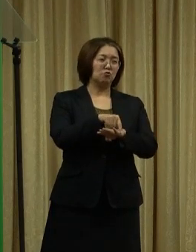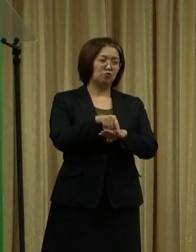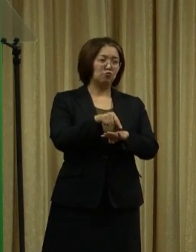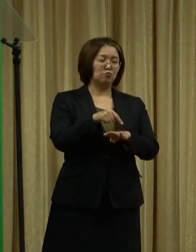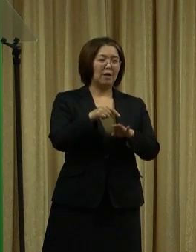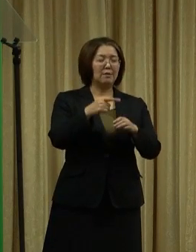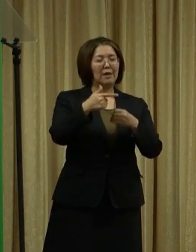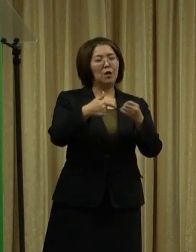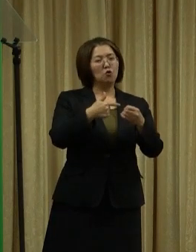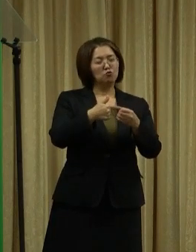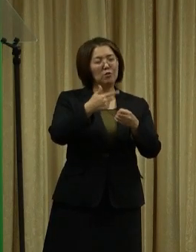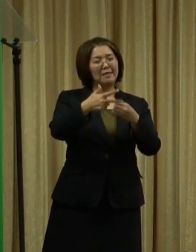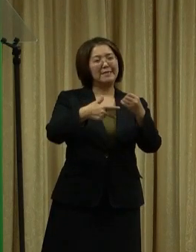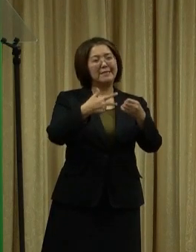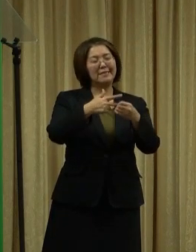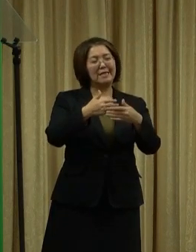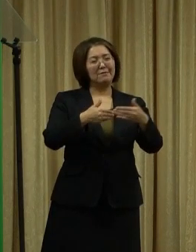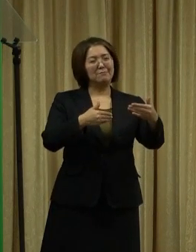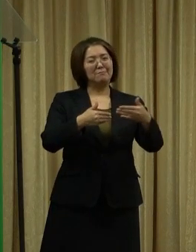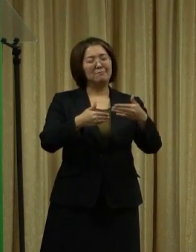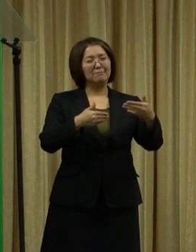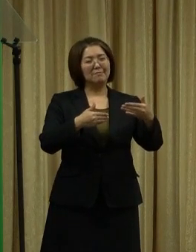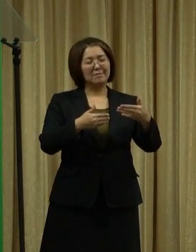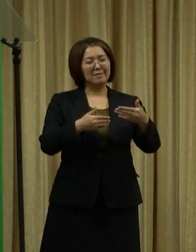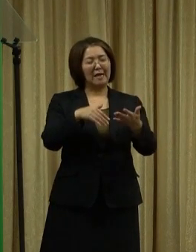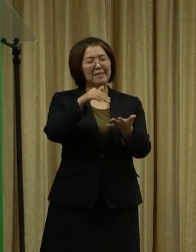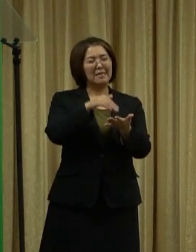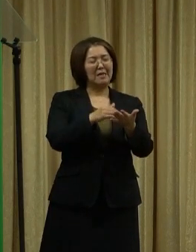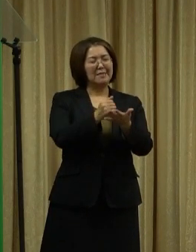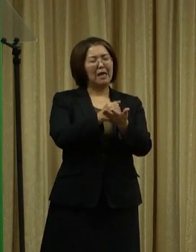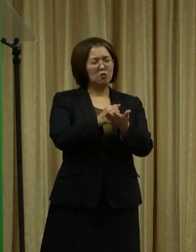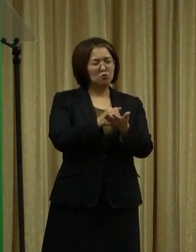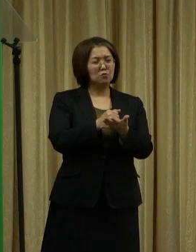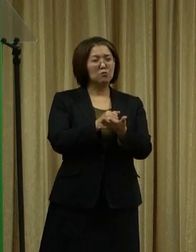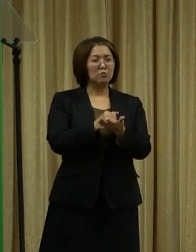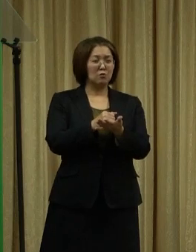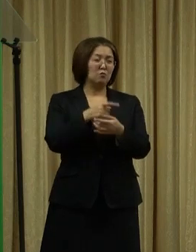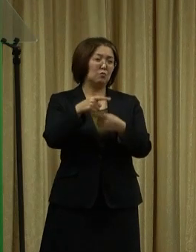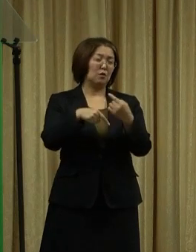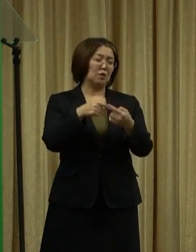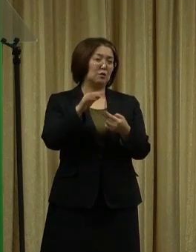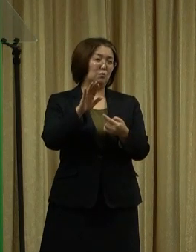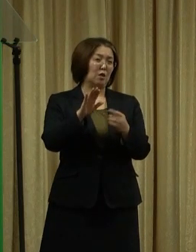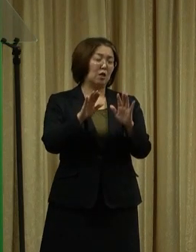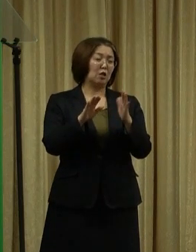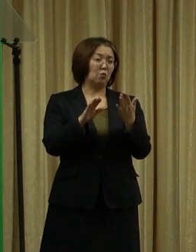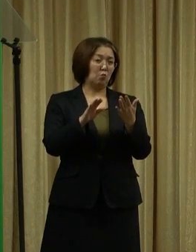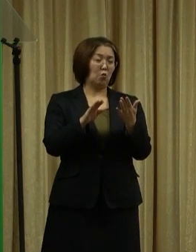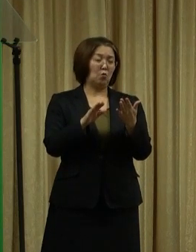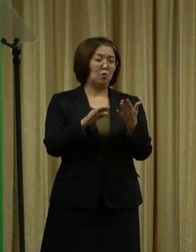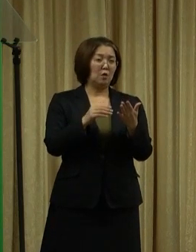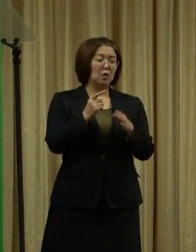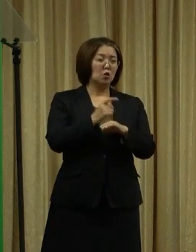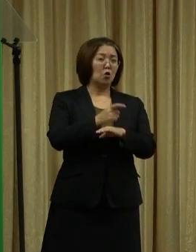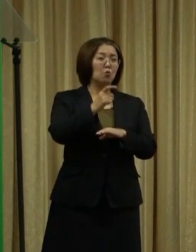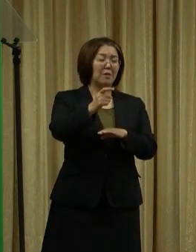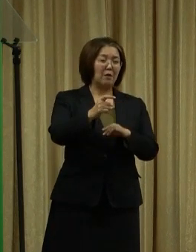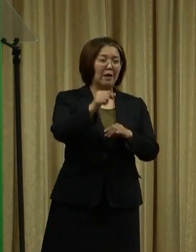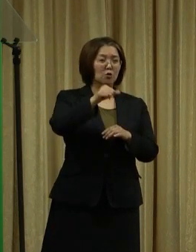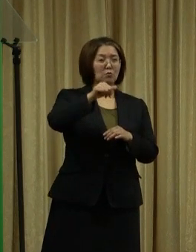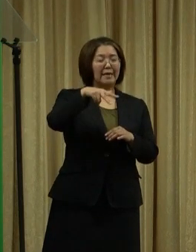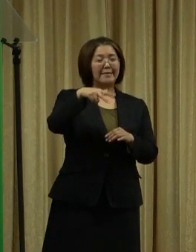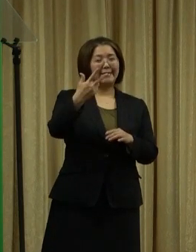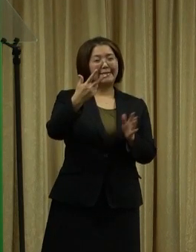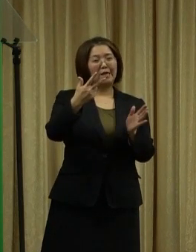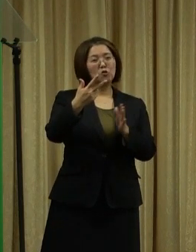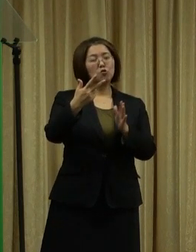年というのが、ラストチャンスというふうな言葉もあった通り、このしばらくはその5700ぐら